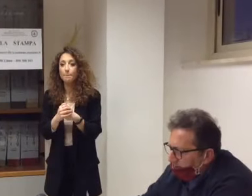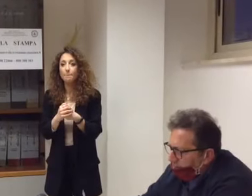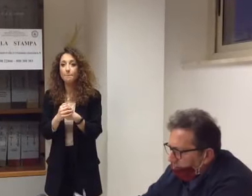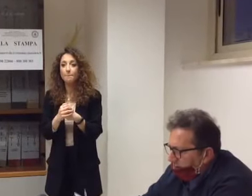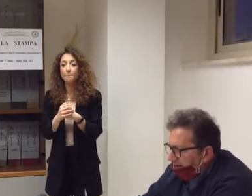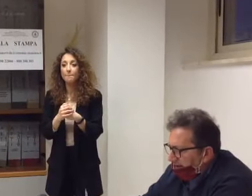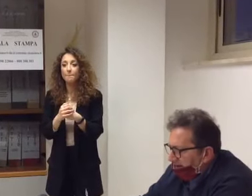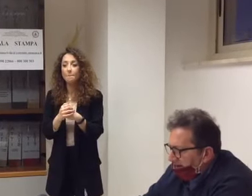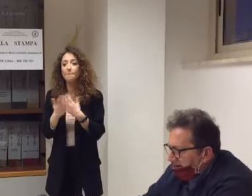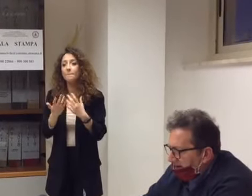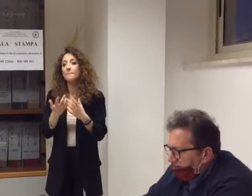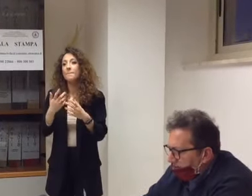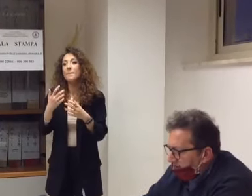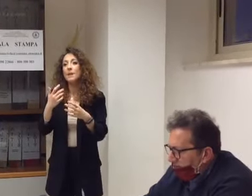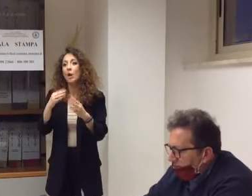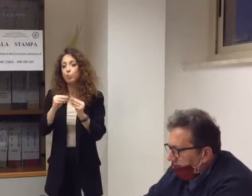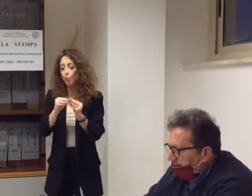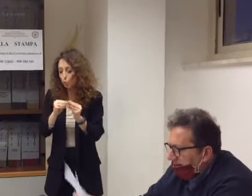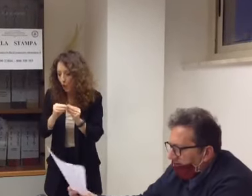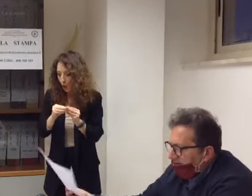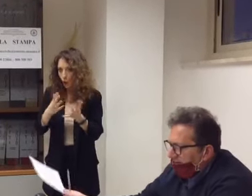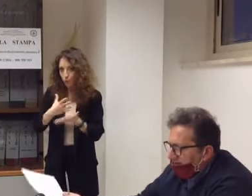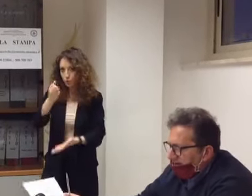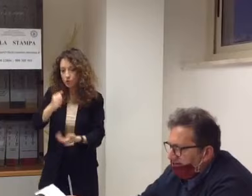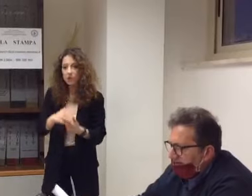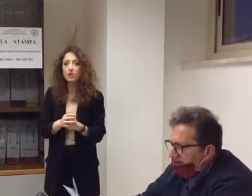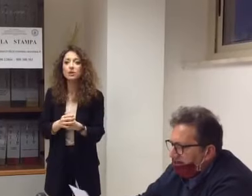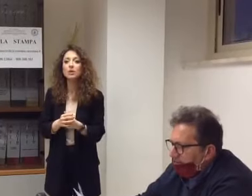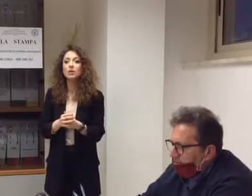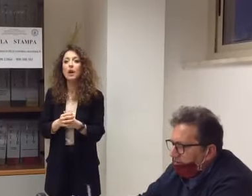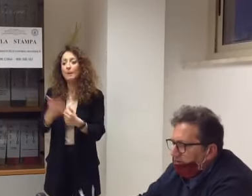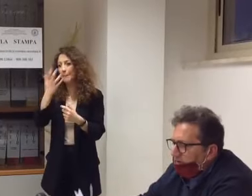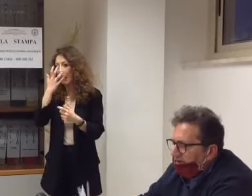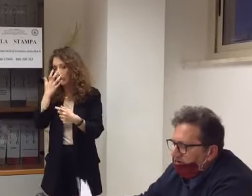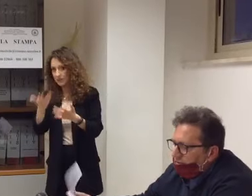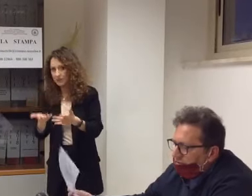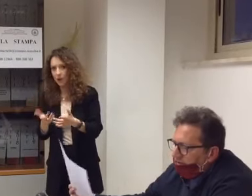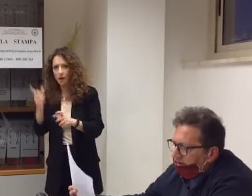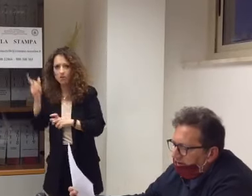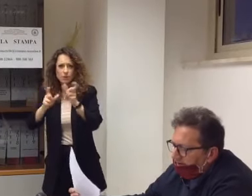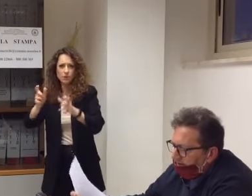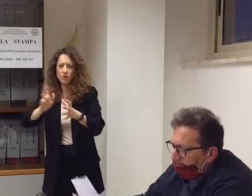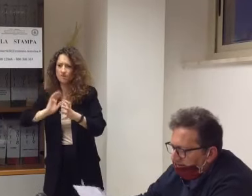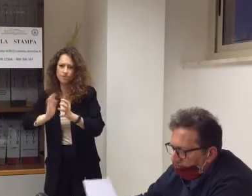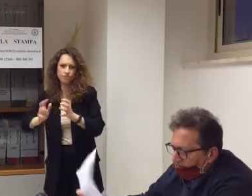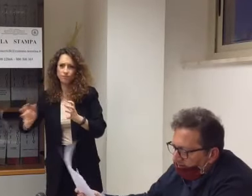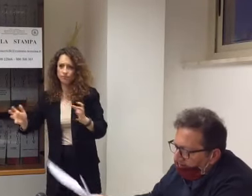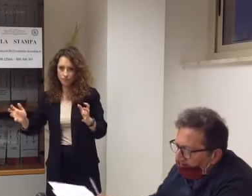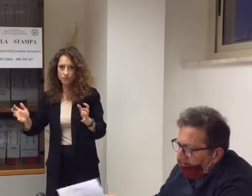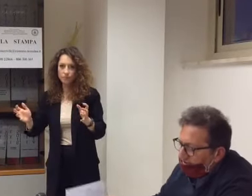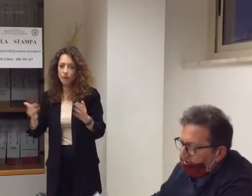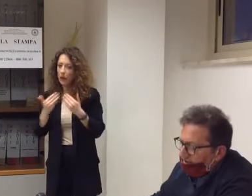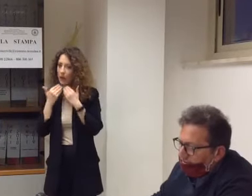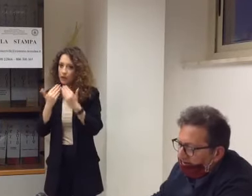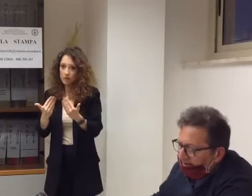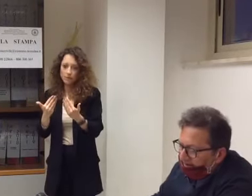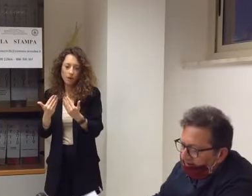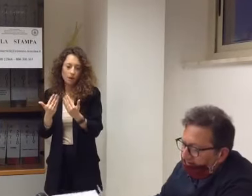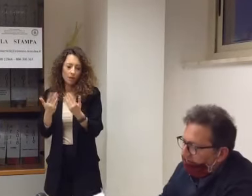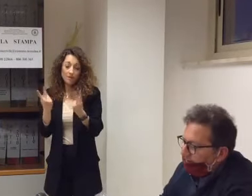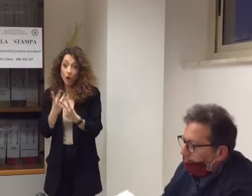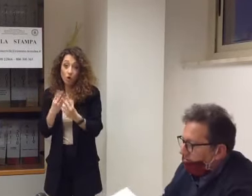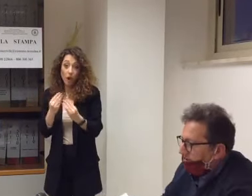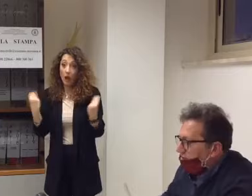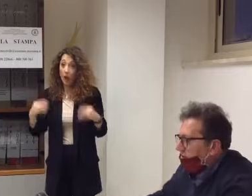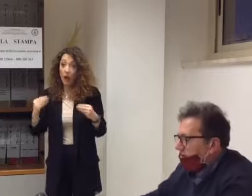di pomodoro e la signora Gismondo Valeri un'altra maschera di Decathlon. Questi sono i ringraziamenti intanto dove siamo arrivati, ce ne sono tanti altri,